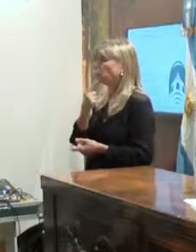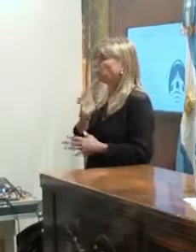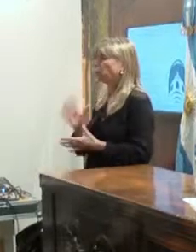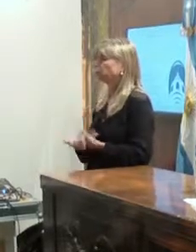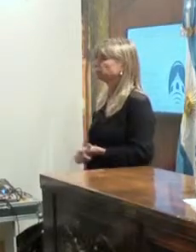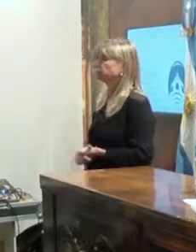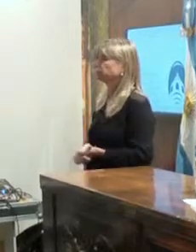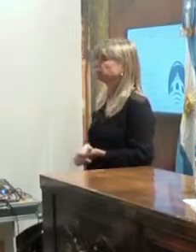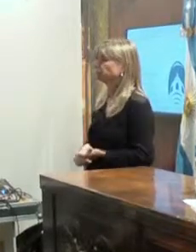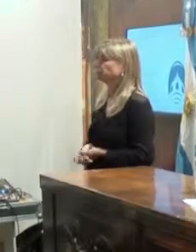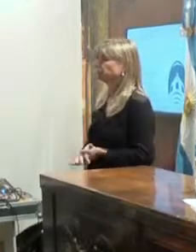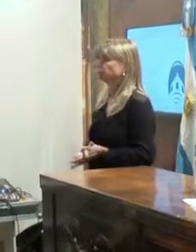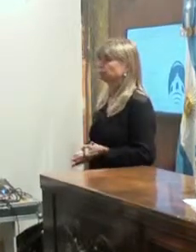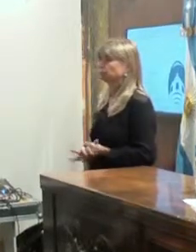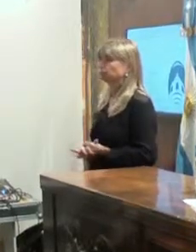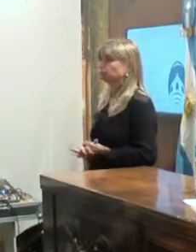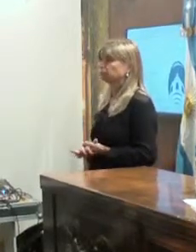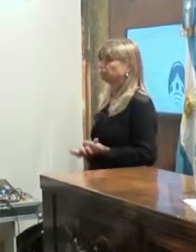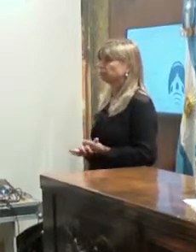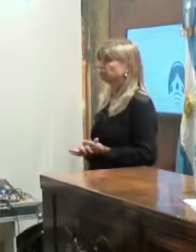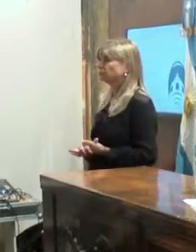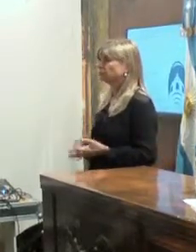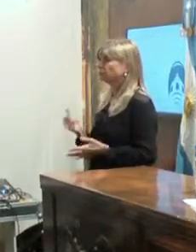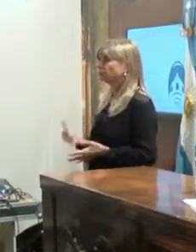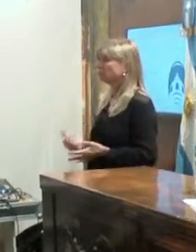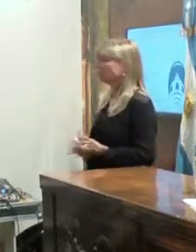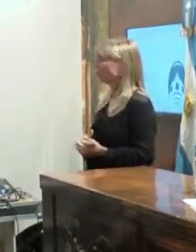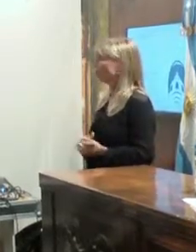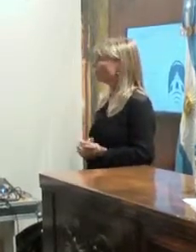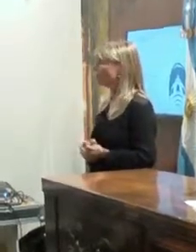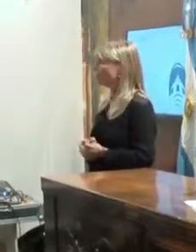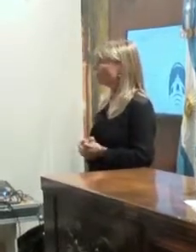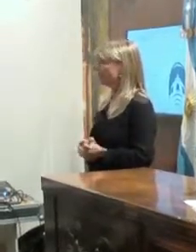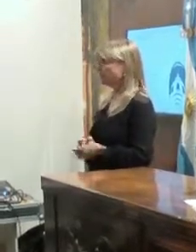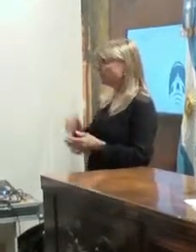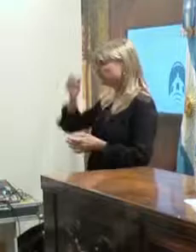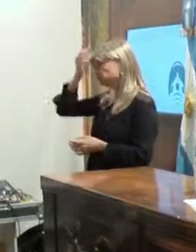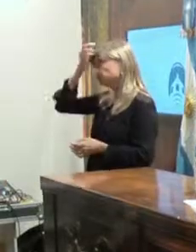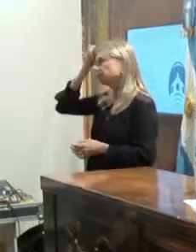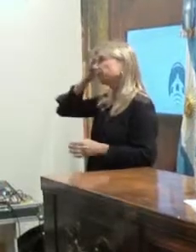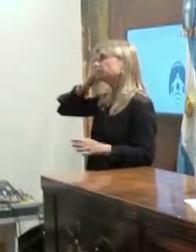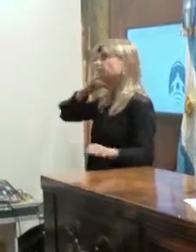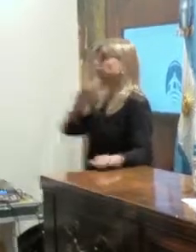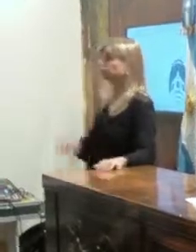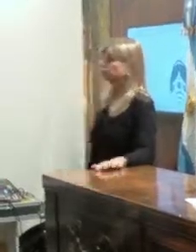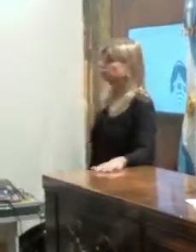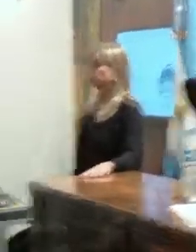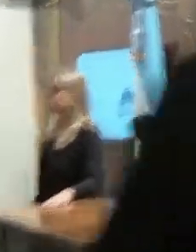que les parezca. No sé si tenemos dos micrófonos o paso este y me dan otro. No sé si hay dos micrófonos.